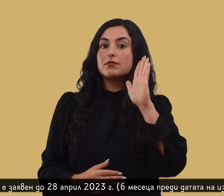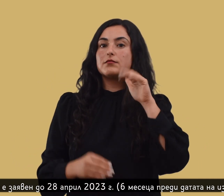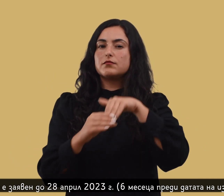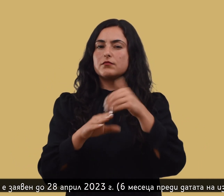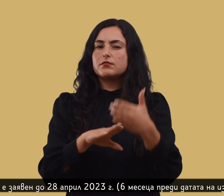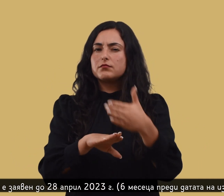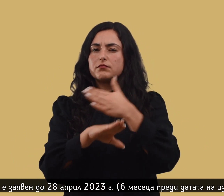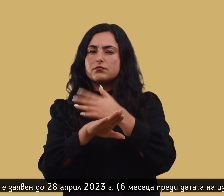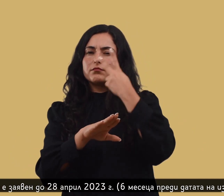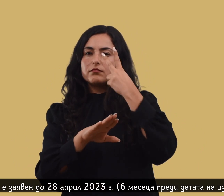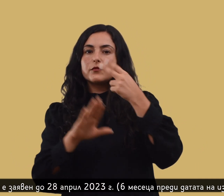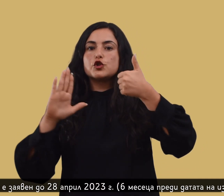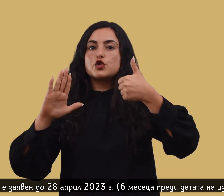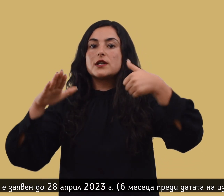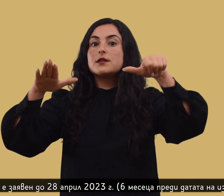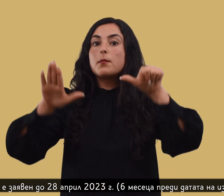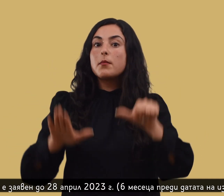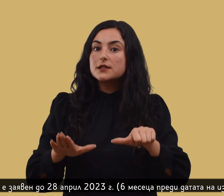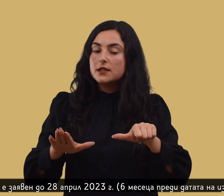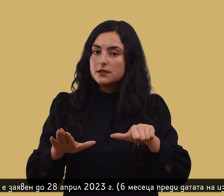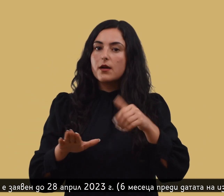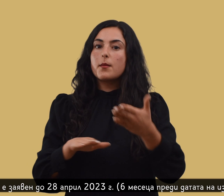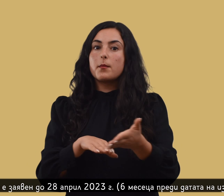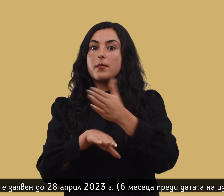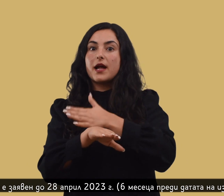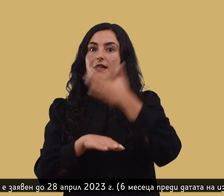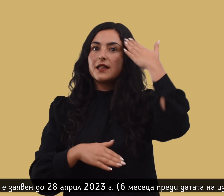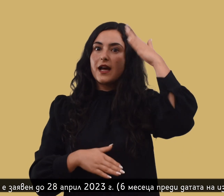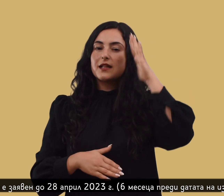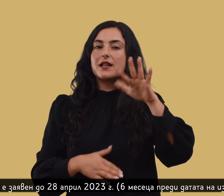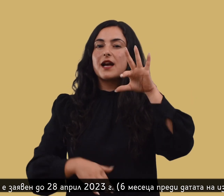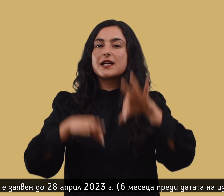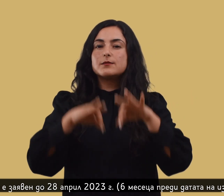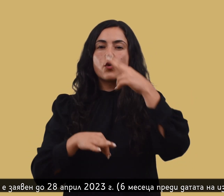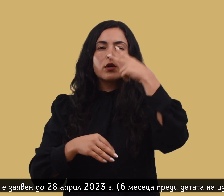2023 година, 6 месеца преди датата на изборите.